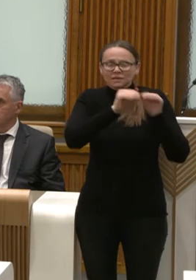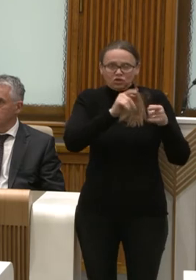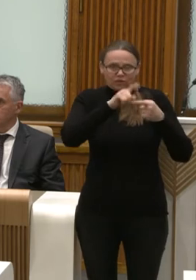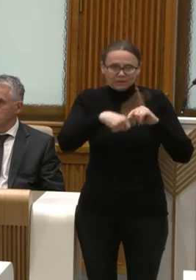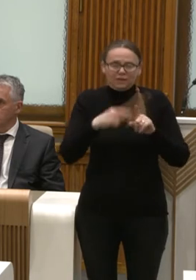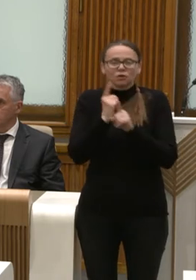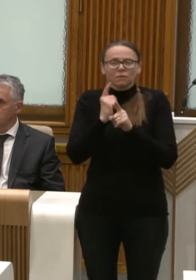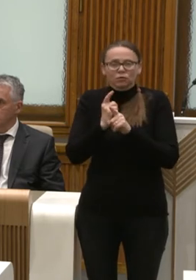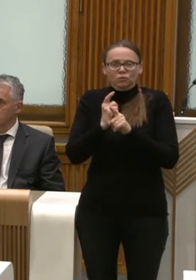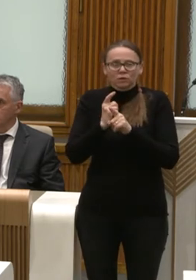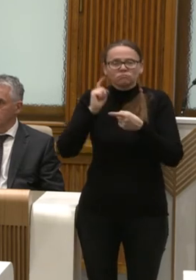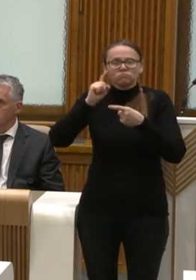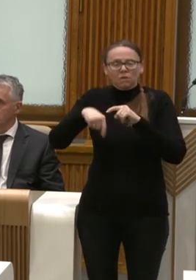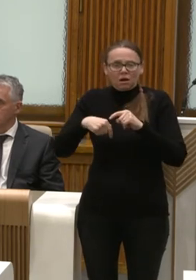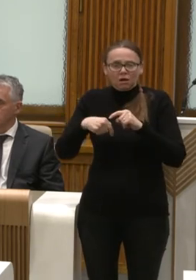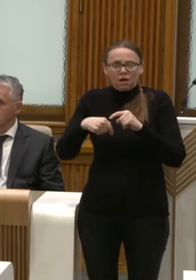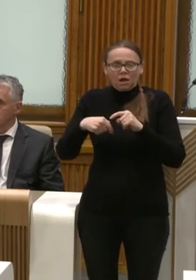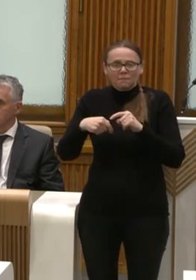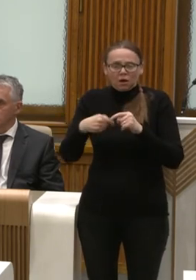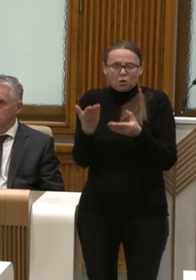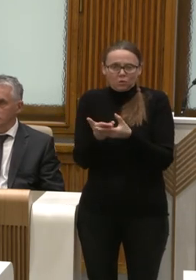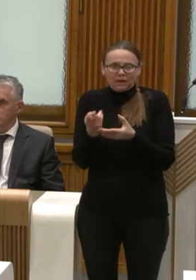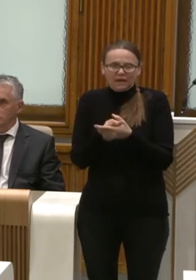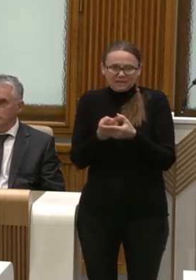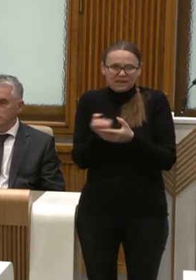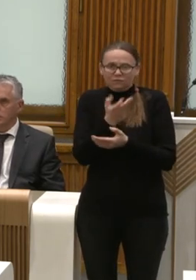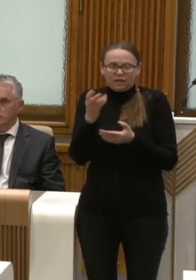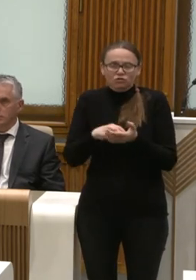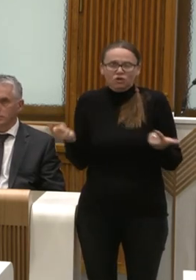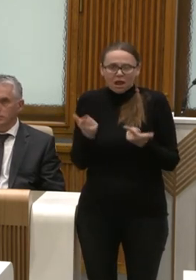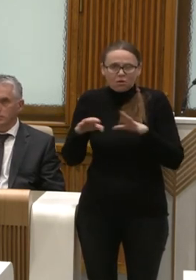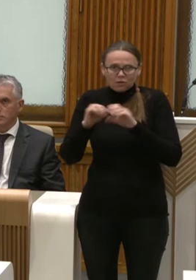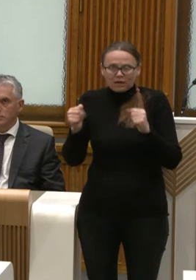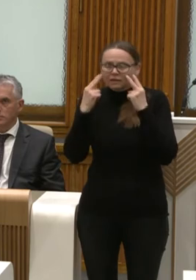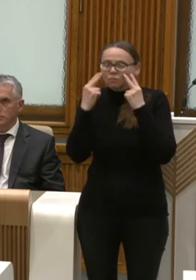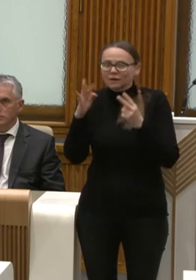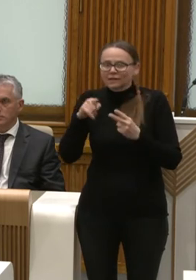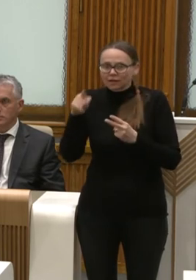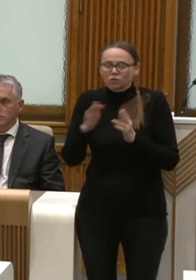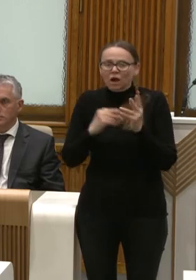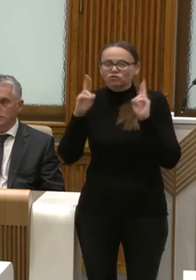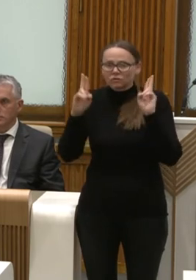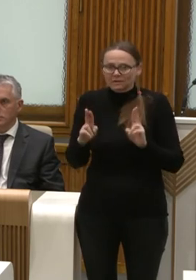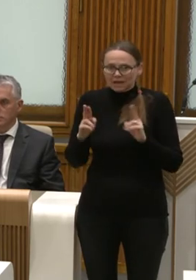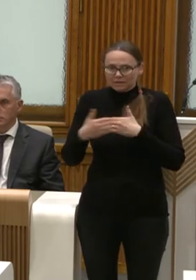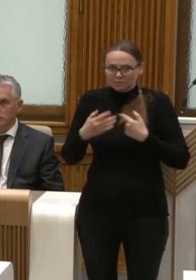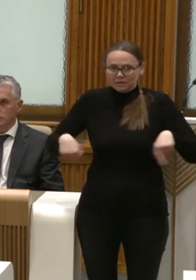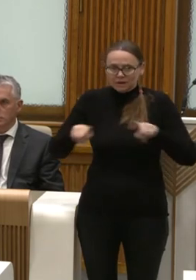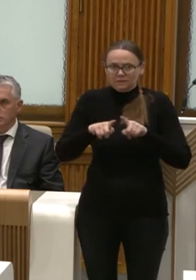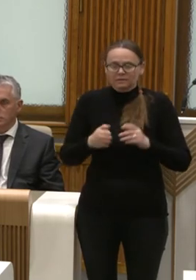tudi blagovnih rezerv, tam, kjer to še lahko naredimo, glede na to, kakšno je stanje pri